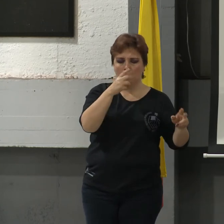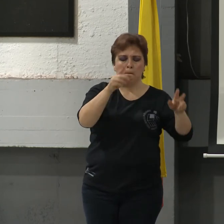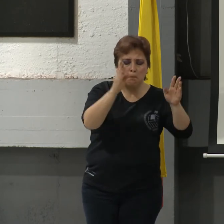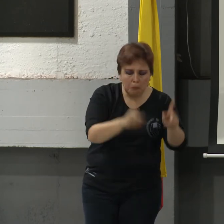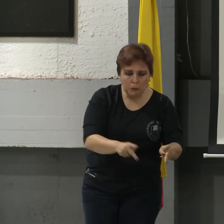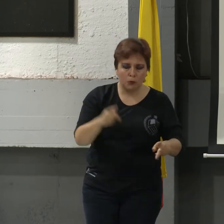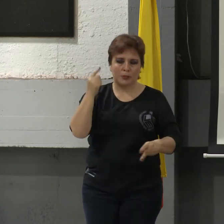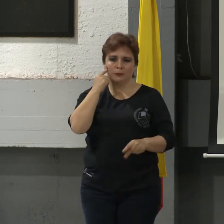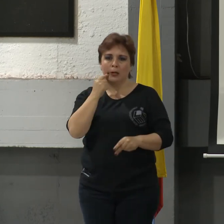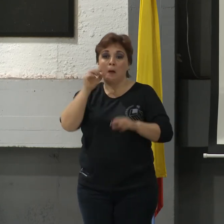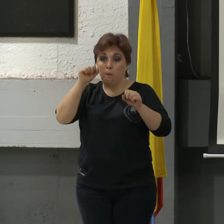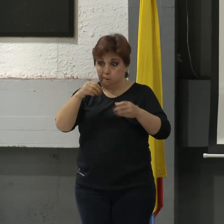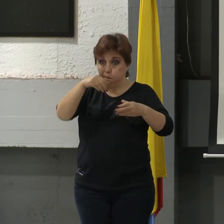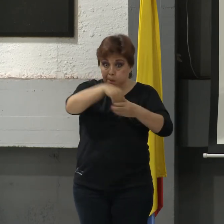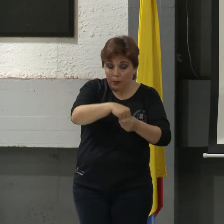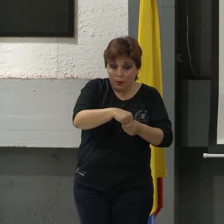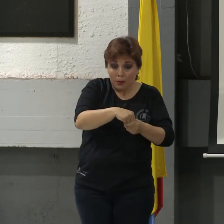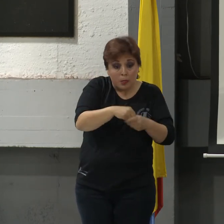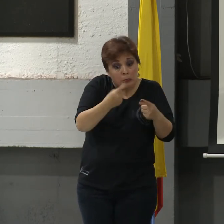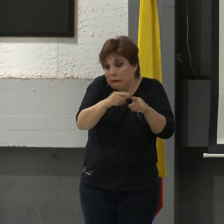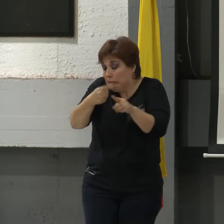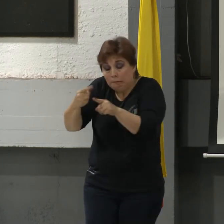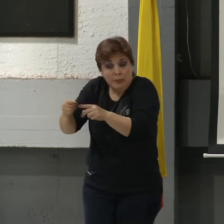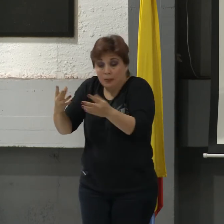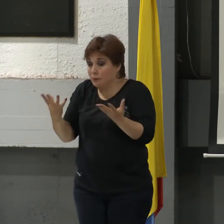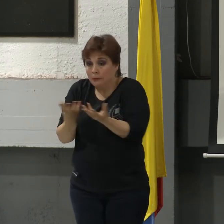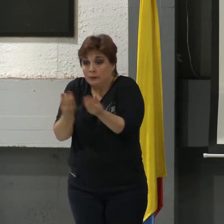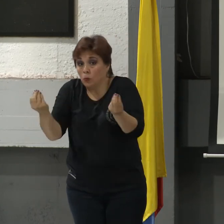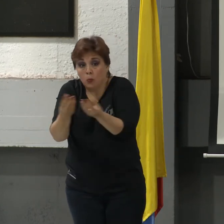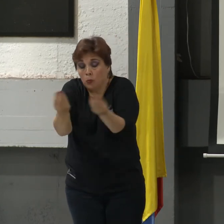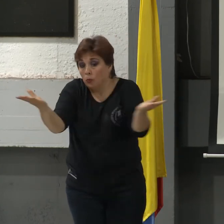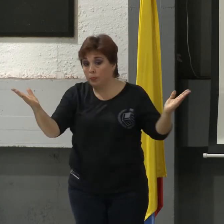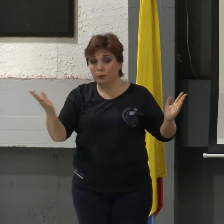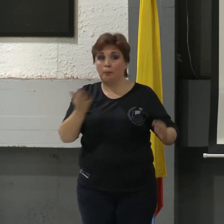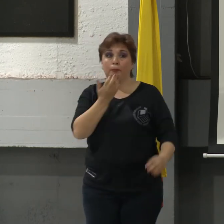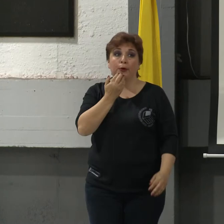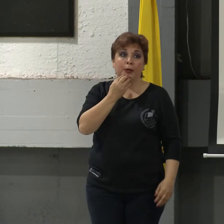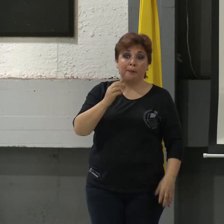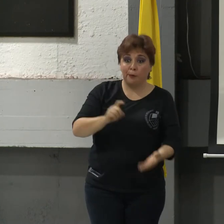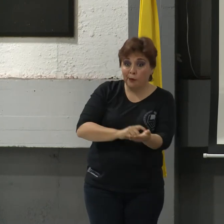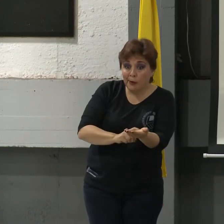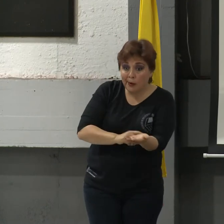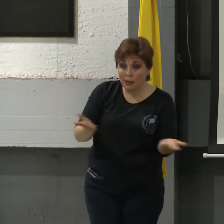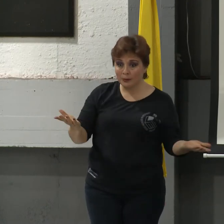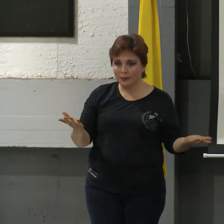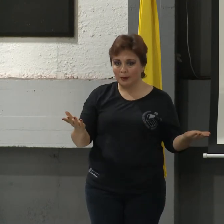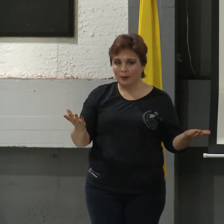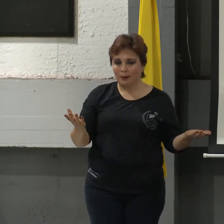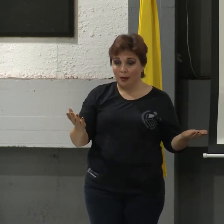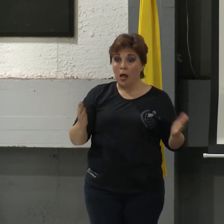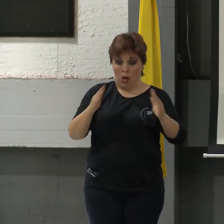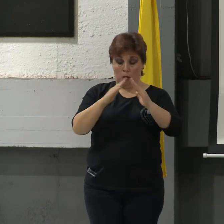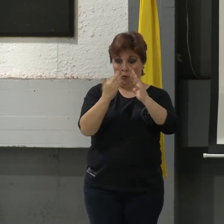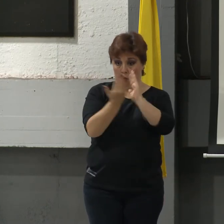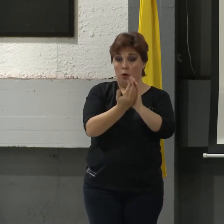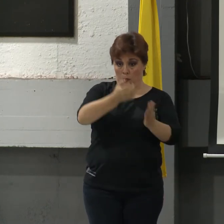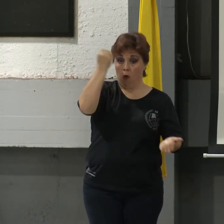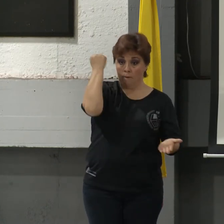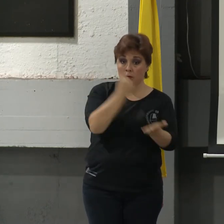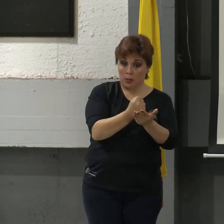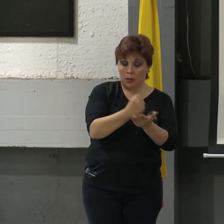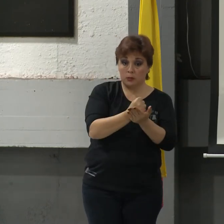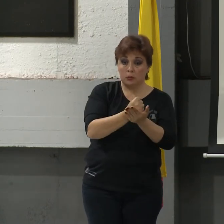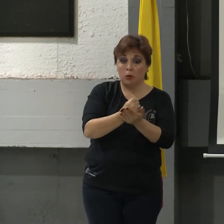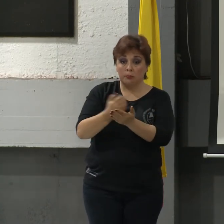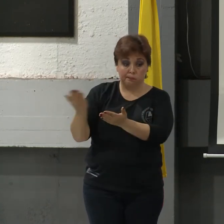diversidades de minorías étnicas por ejemplo y de otro tipo que en el colegio estamos obligados a tener